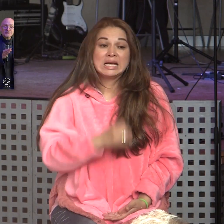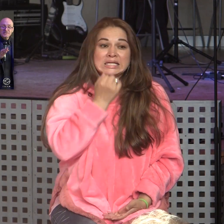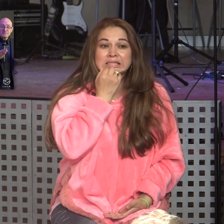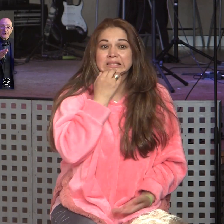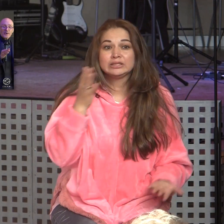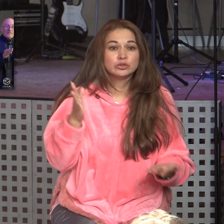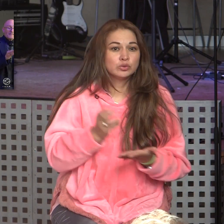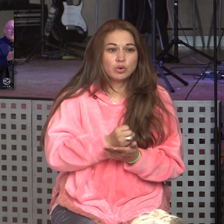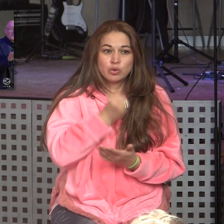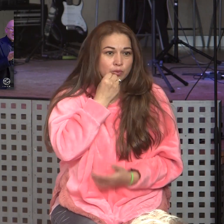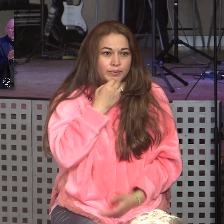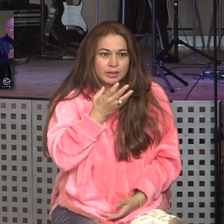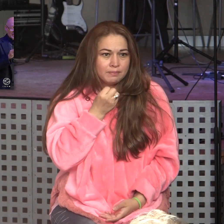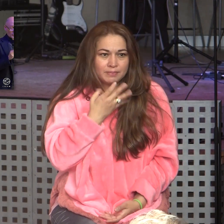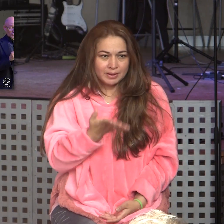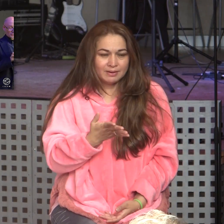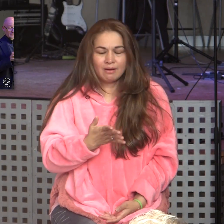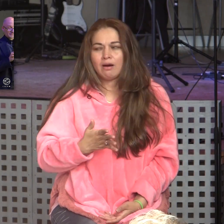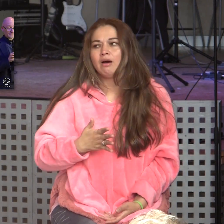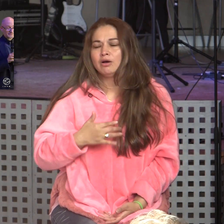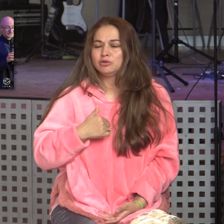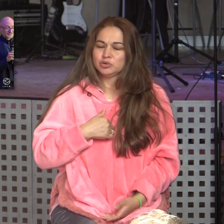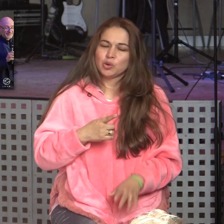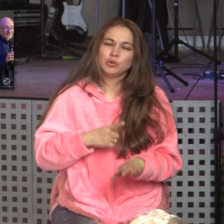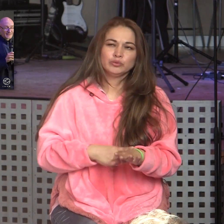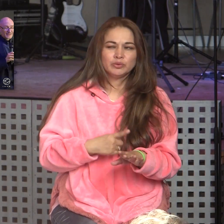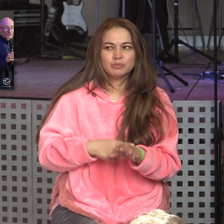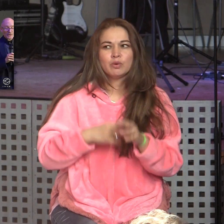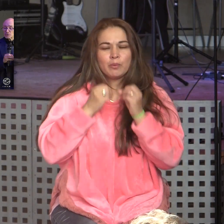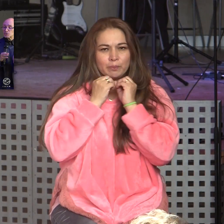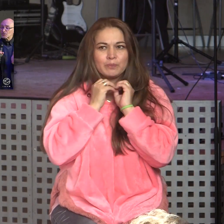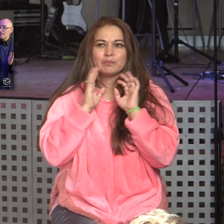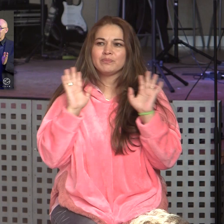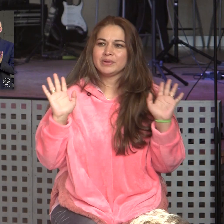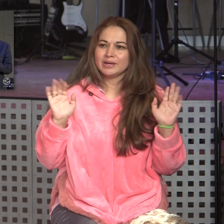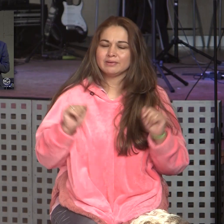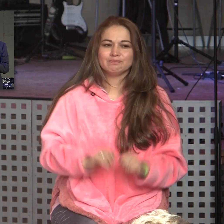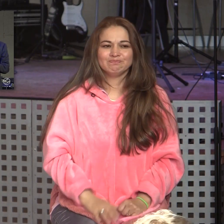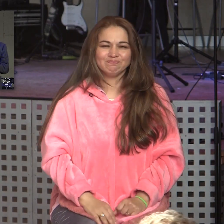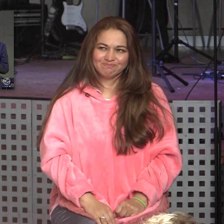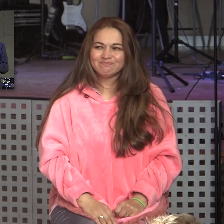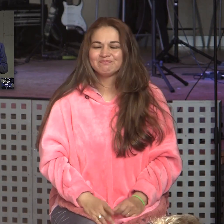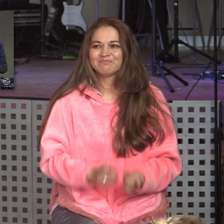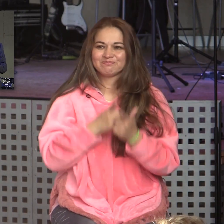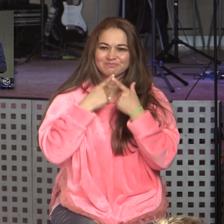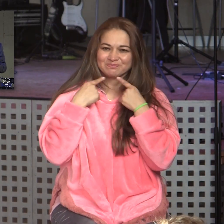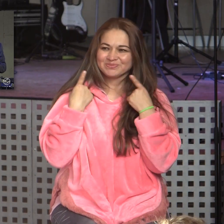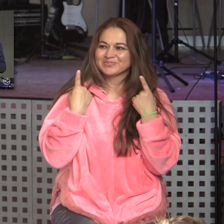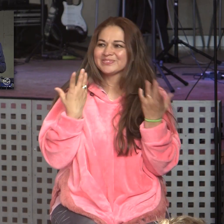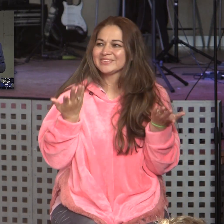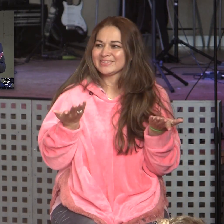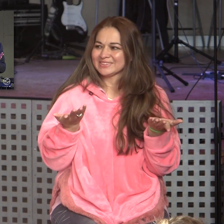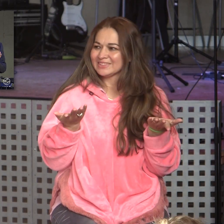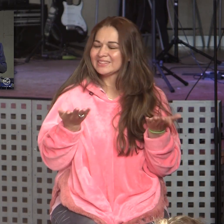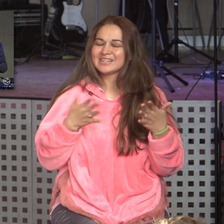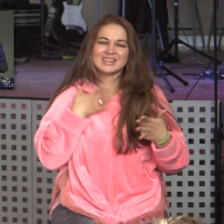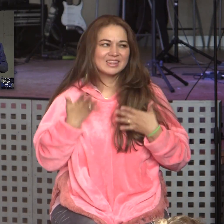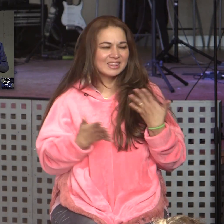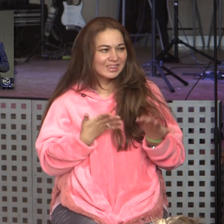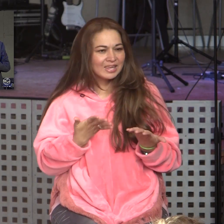tengo un tiempo más o menos. Cuando todo va mal, tengo un tiempo